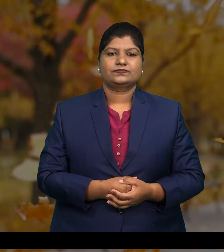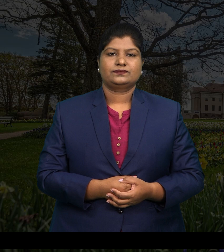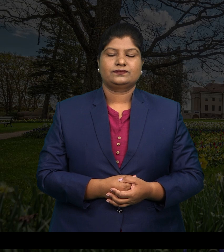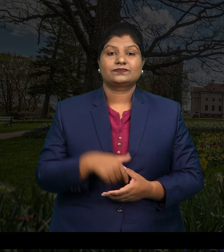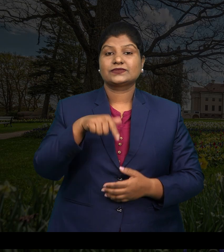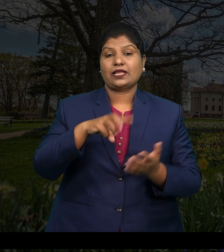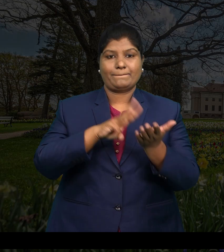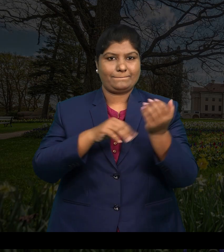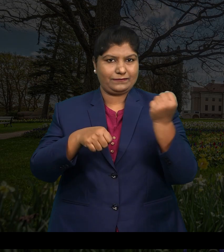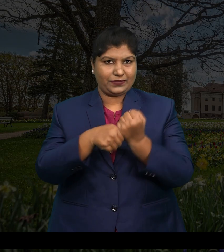మార్చి నెలలో